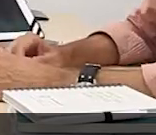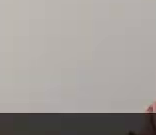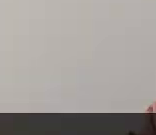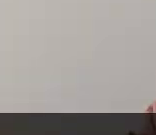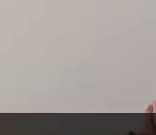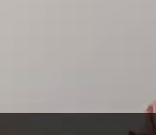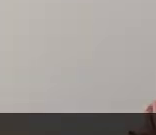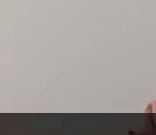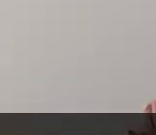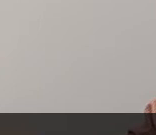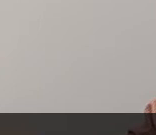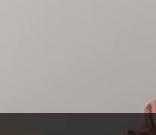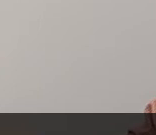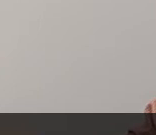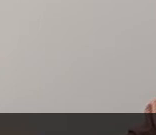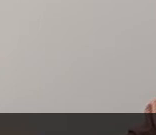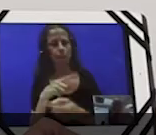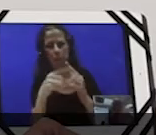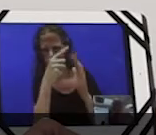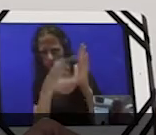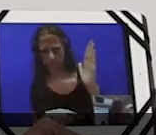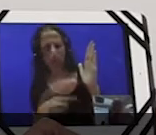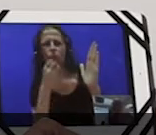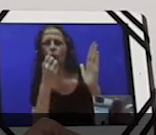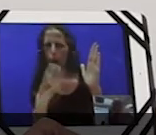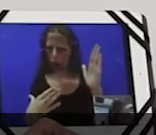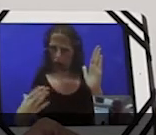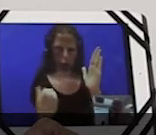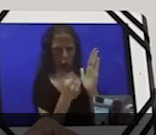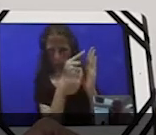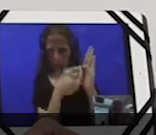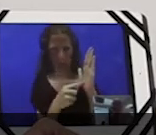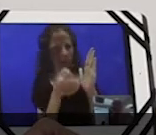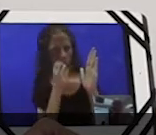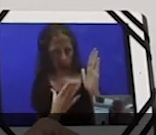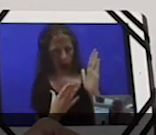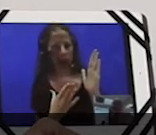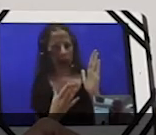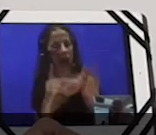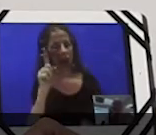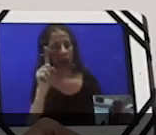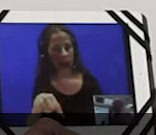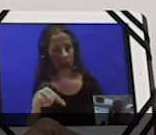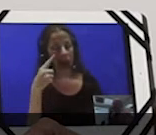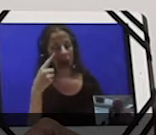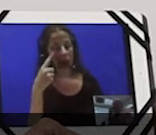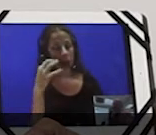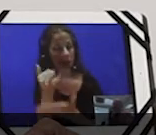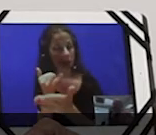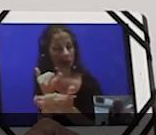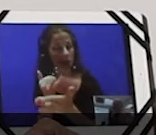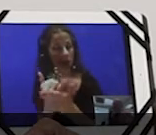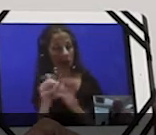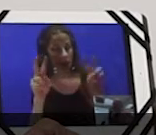durante estos últimos dos años, este último año hemos formado al personal de primera atención, al personal de información, en lengua de signos para hacer esa primera